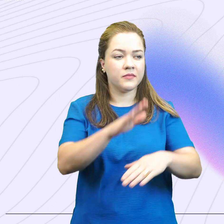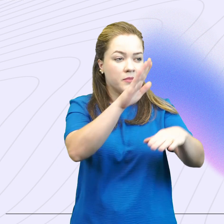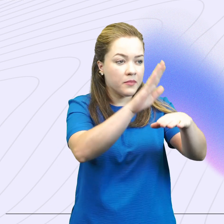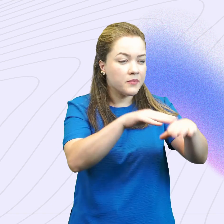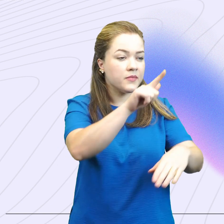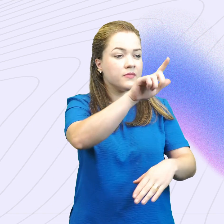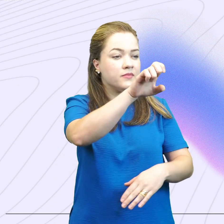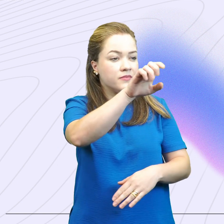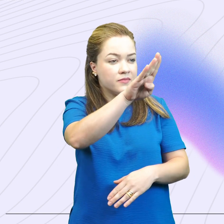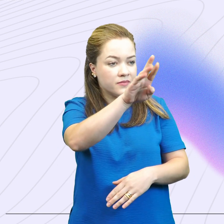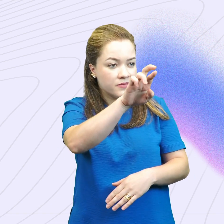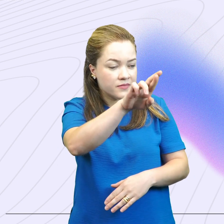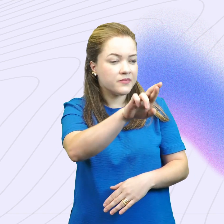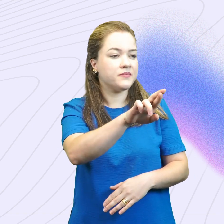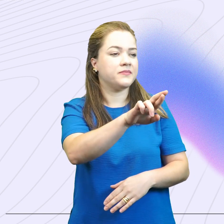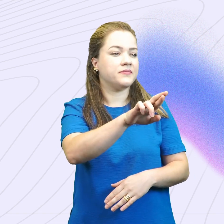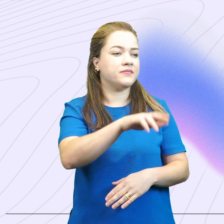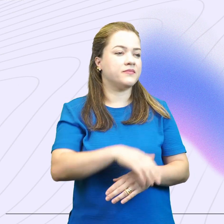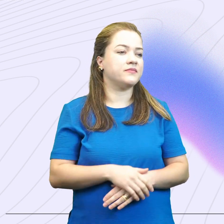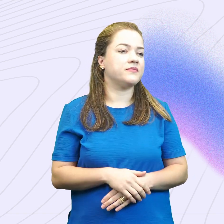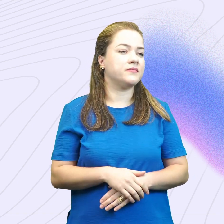Pastor Geber.